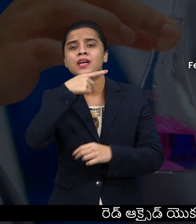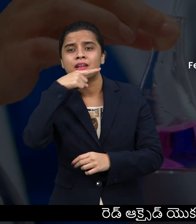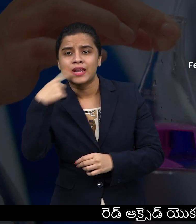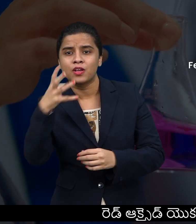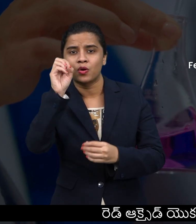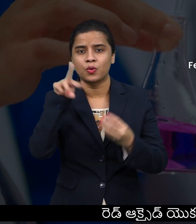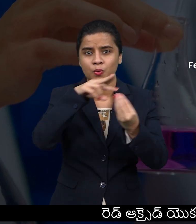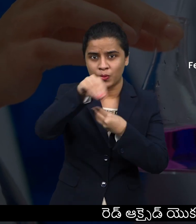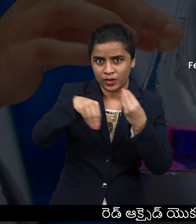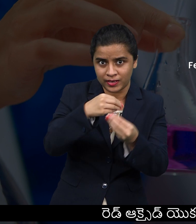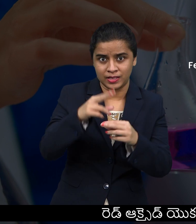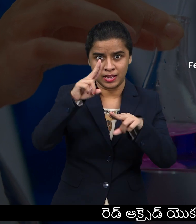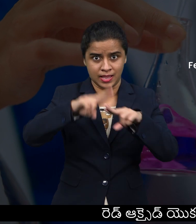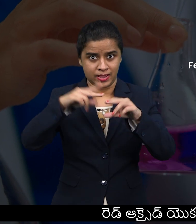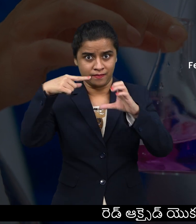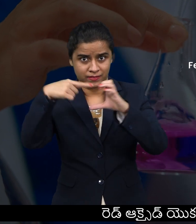Fe2O3.